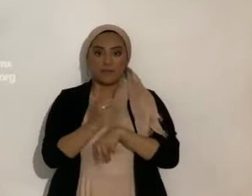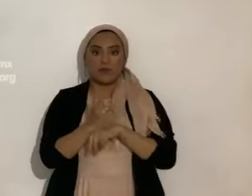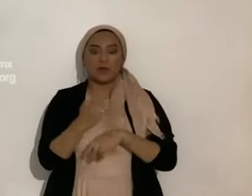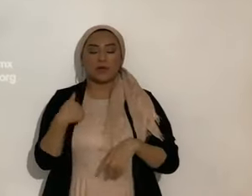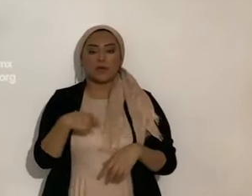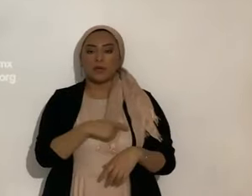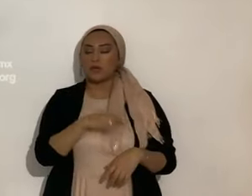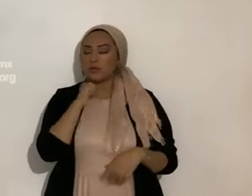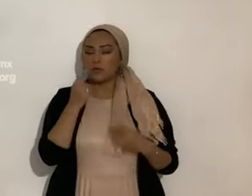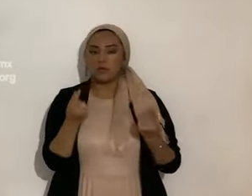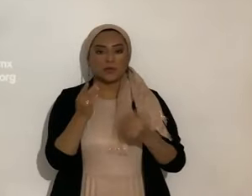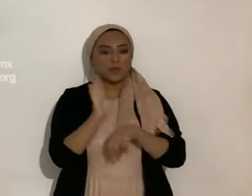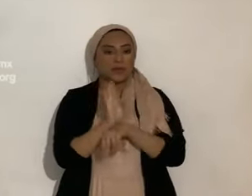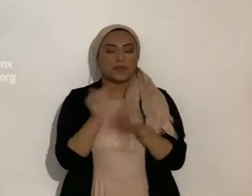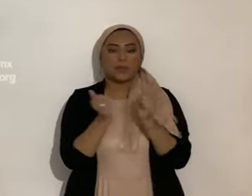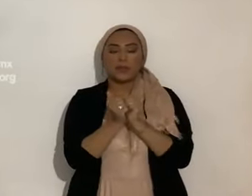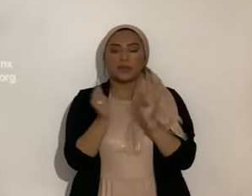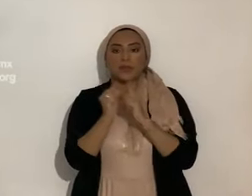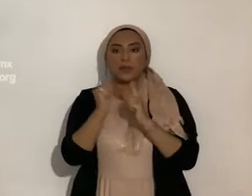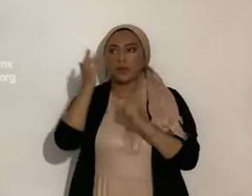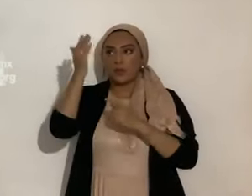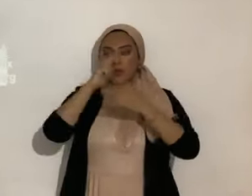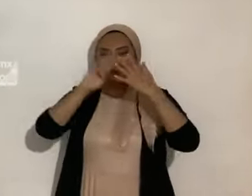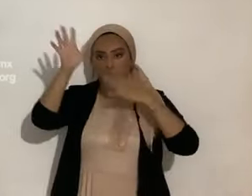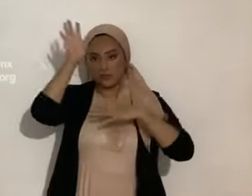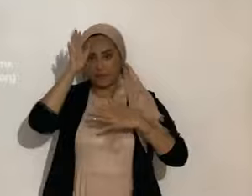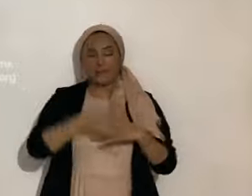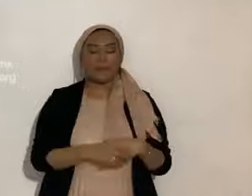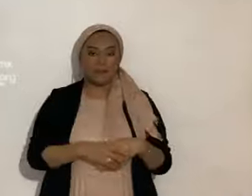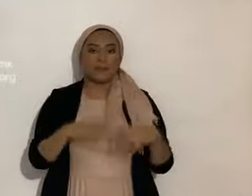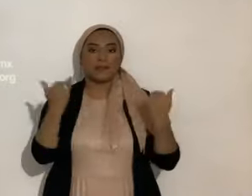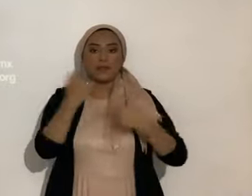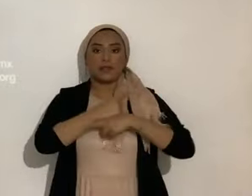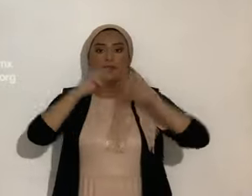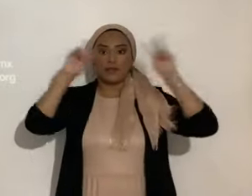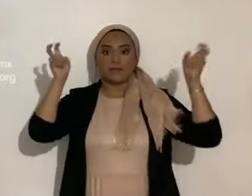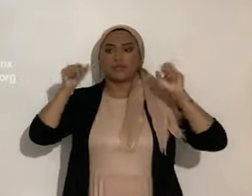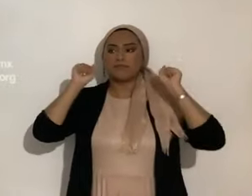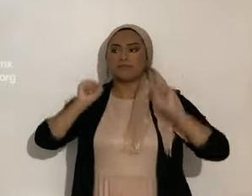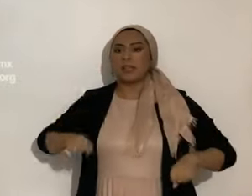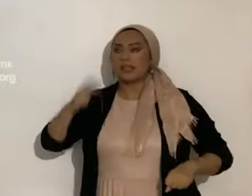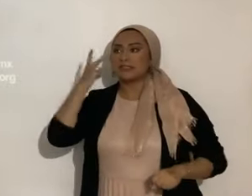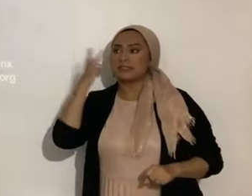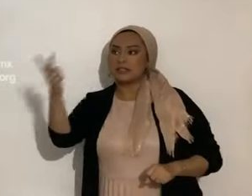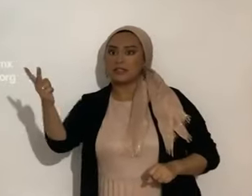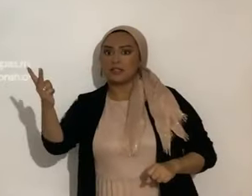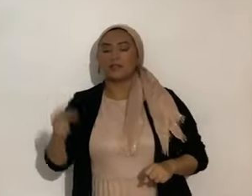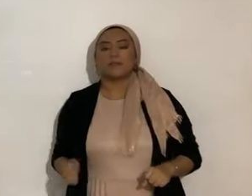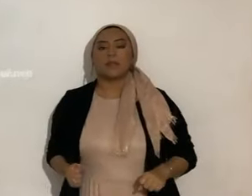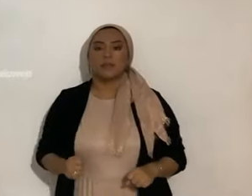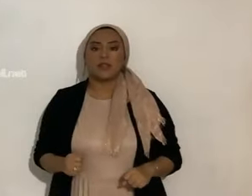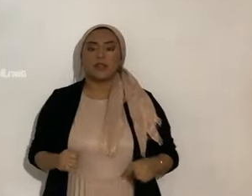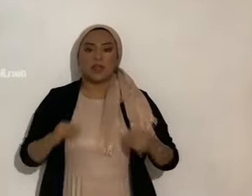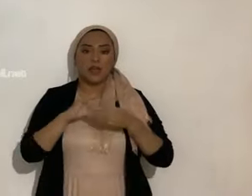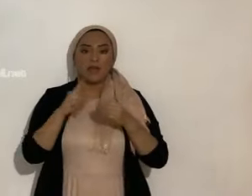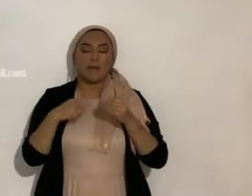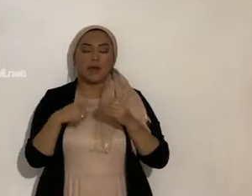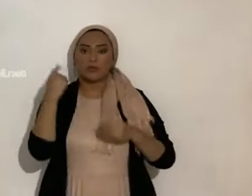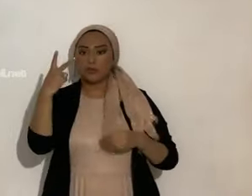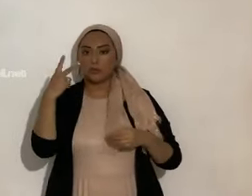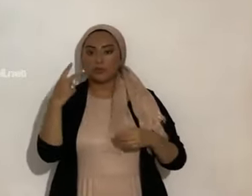hacemos negocio con la palabra del Todopoderoso. Se puede ver. Miren, amados aquí, voy a tocar dos